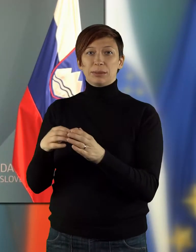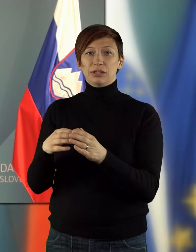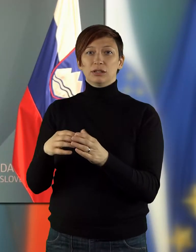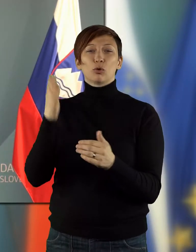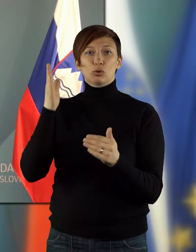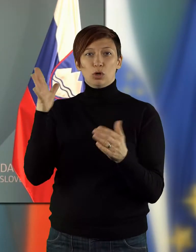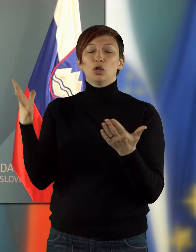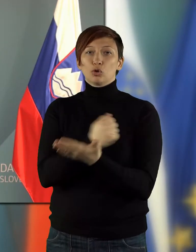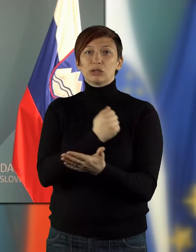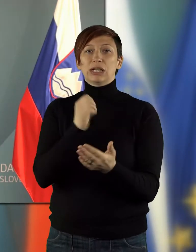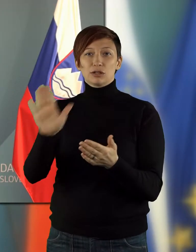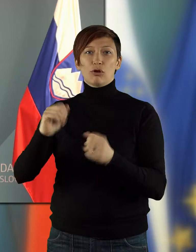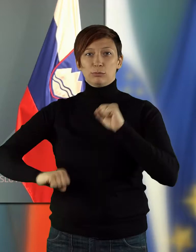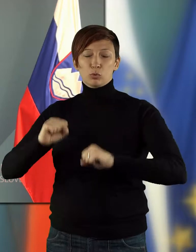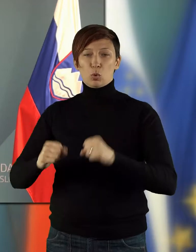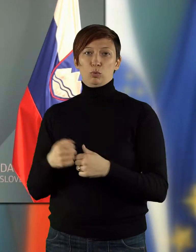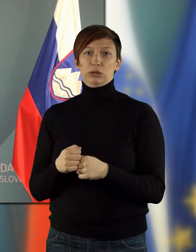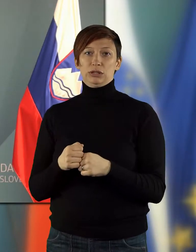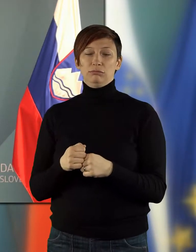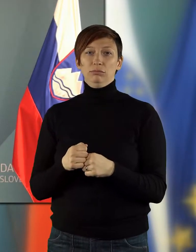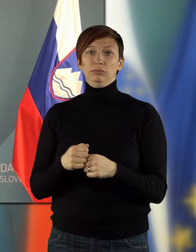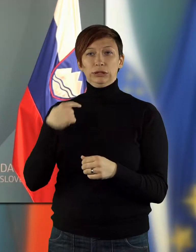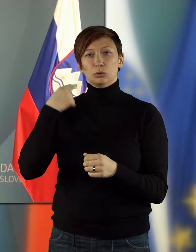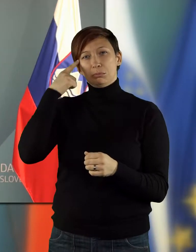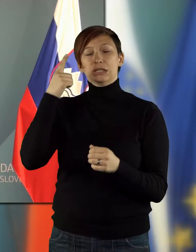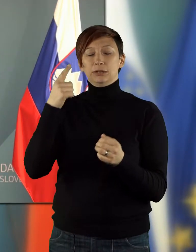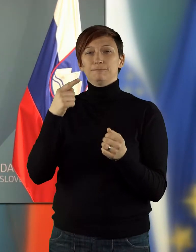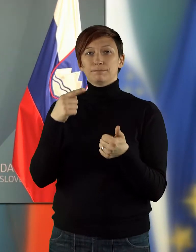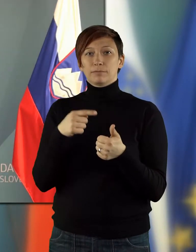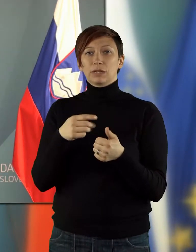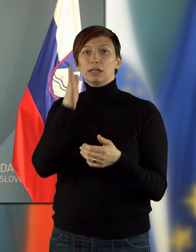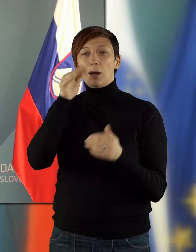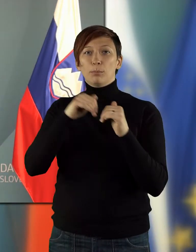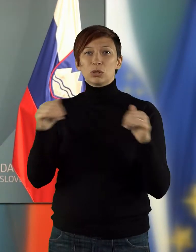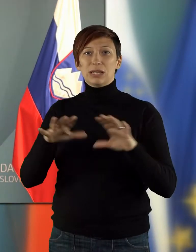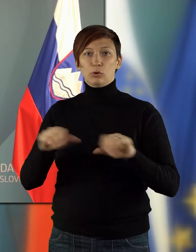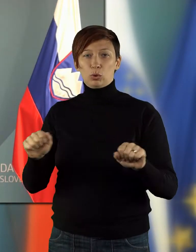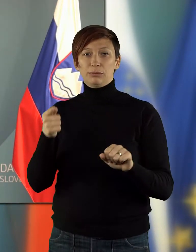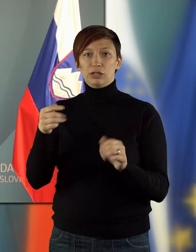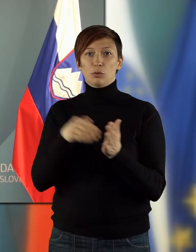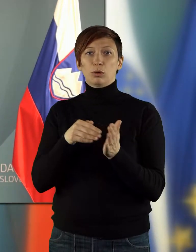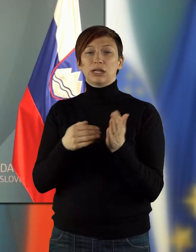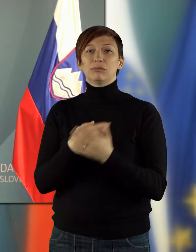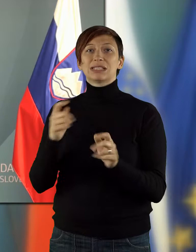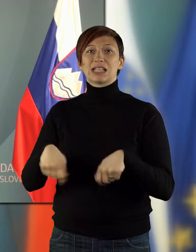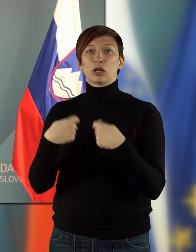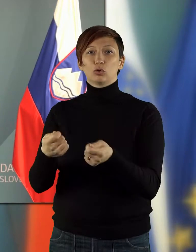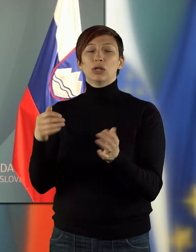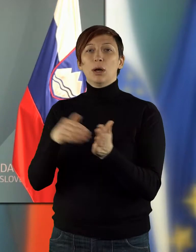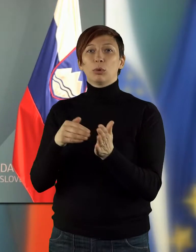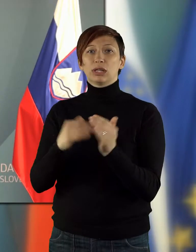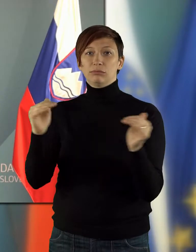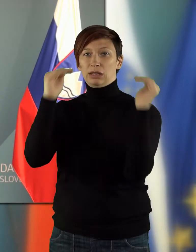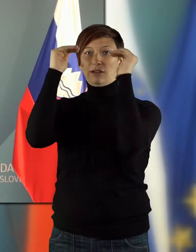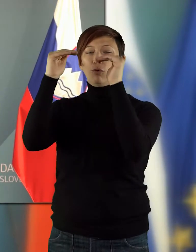dosegla končne operativne zmogljivosti. Pri tem predvsem mislim na posebne ukrepe, ki so potrebni za